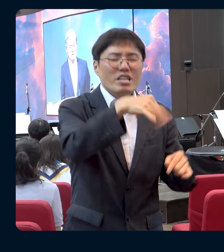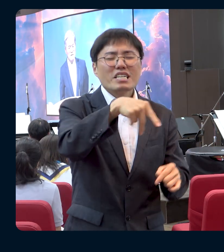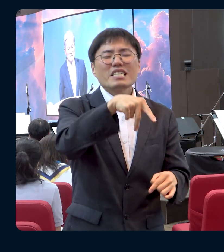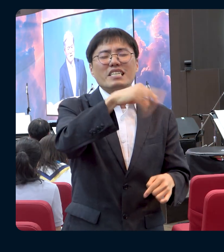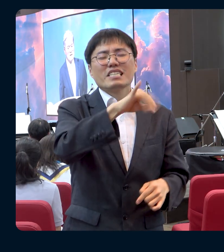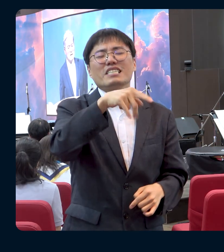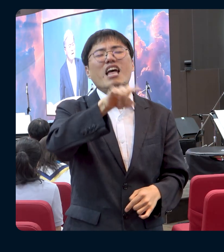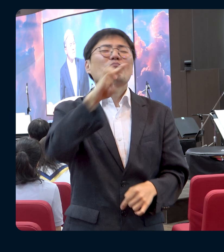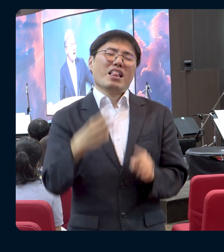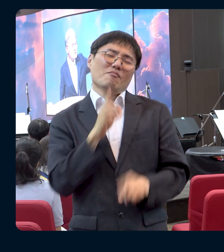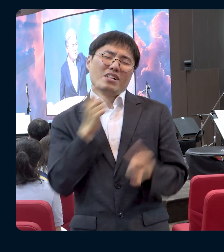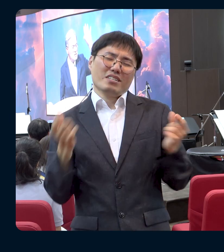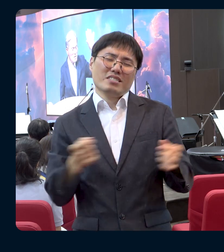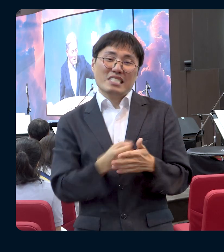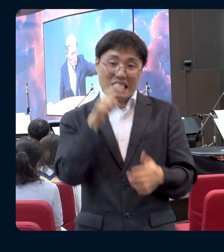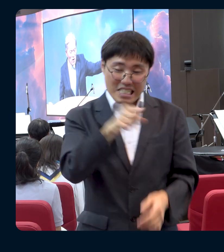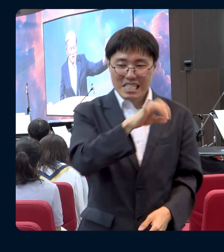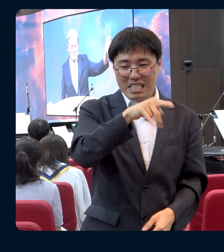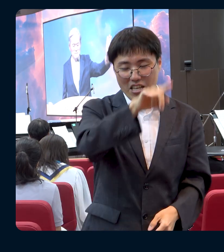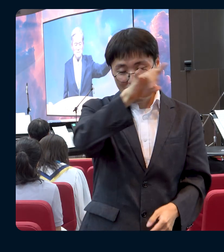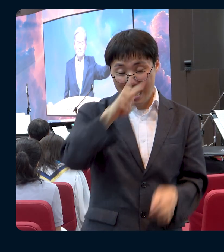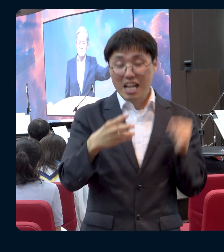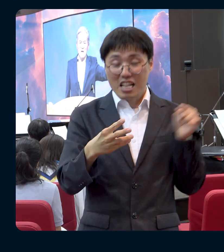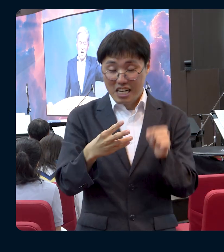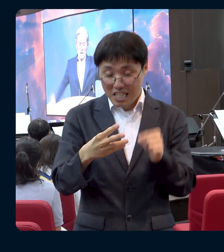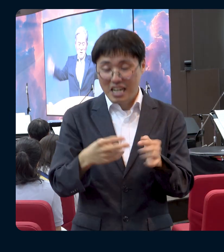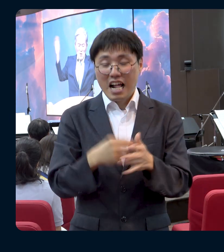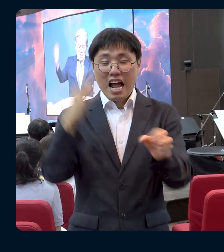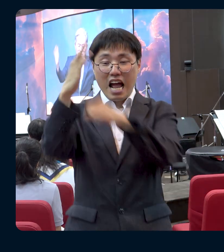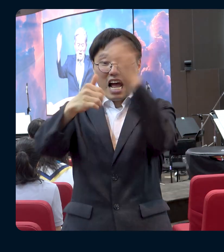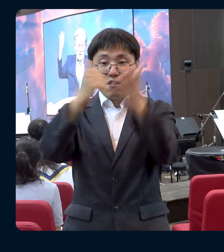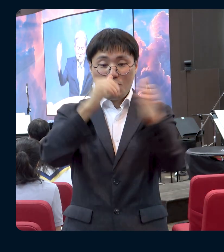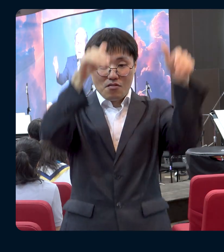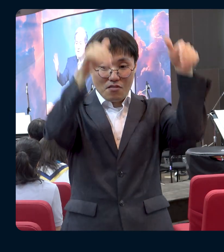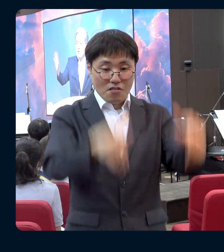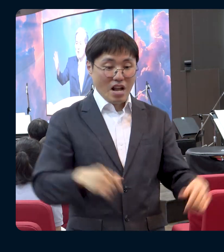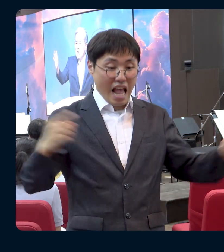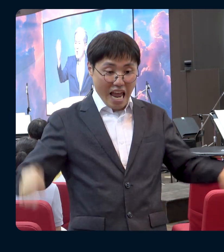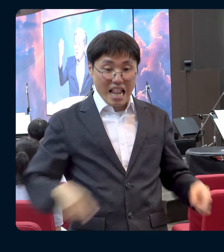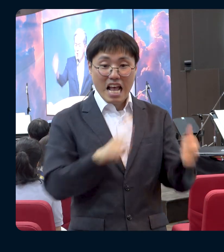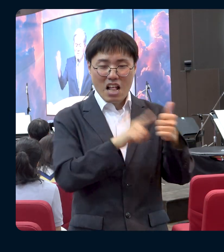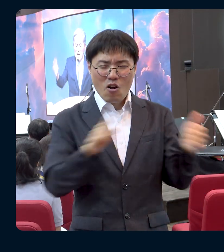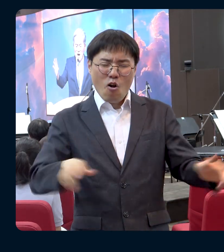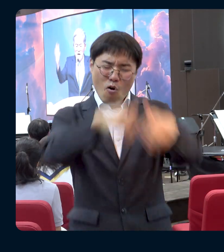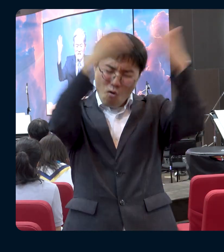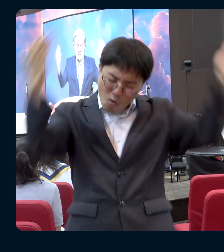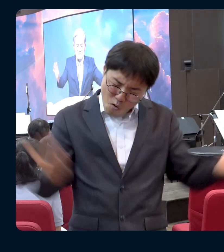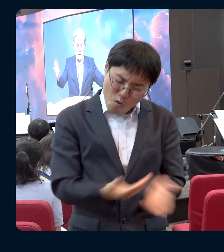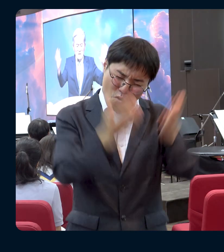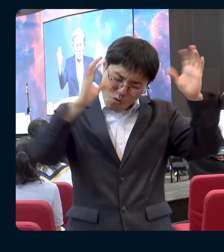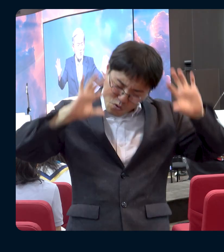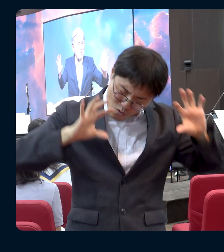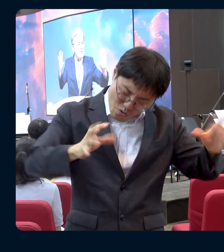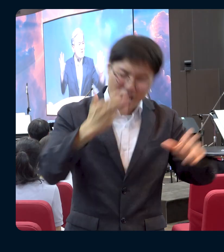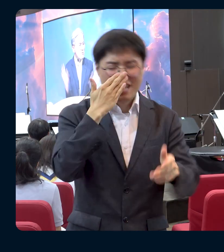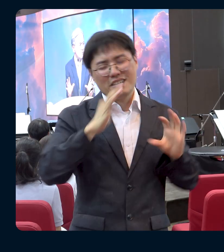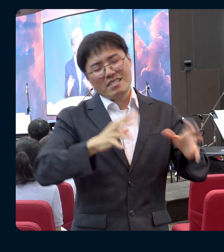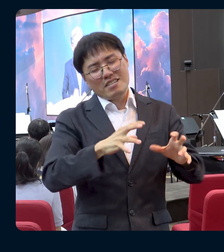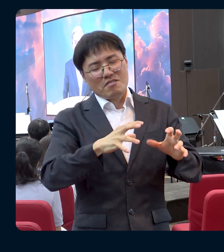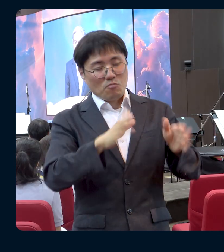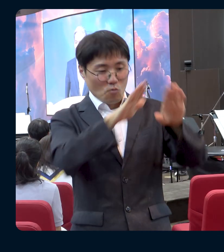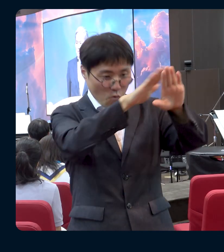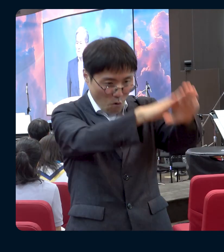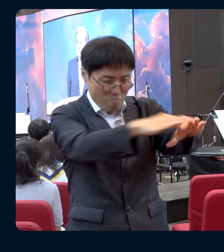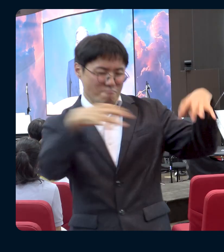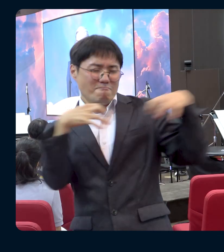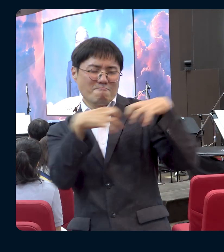이세벨이다. 예, 바로 그 이세벨과 하나님의 선지자 엘리야는요, 온 나라 이스라엘을 놓고